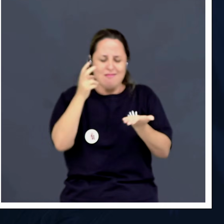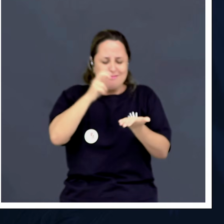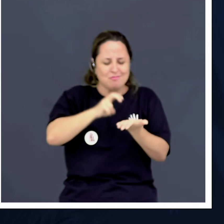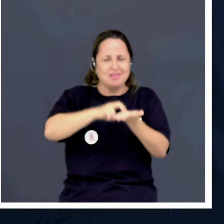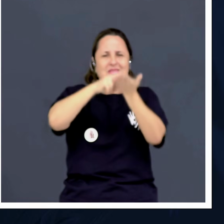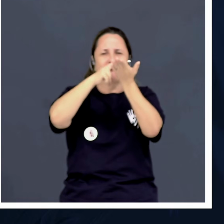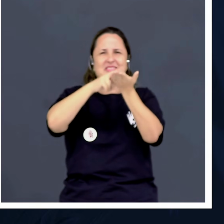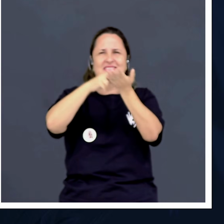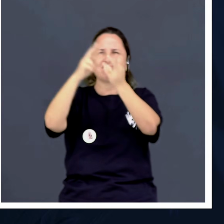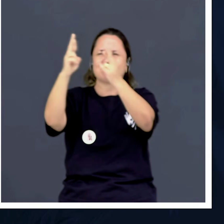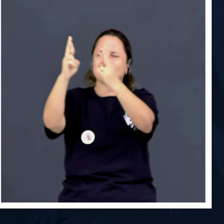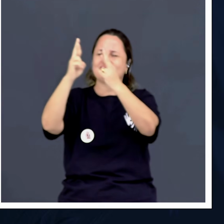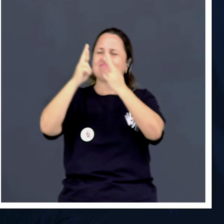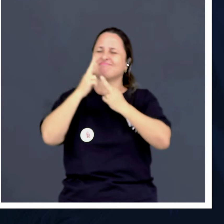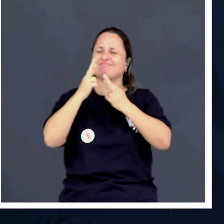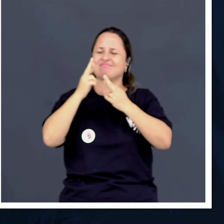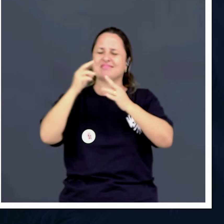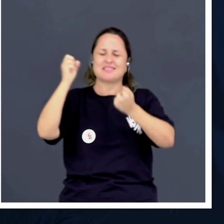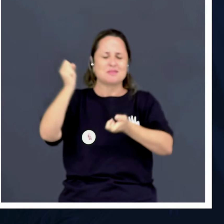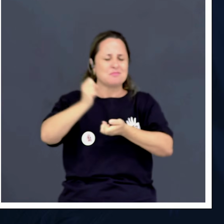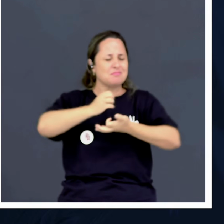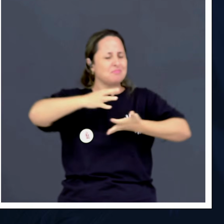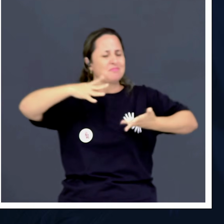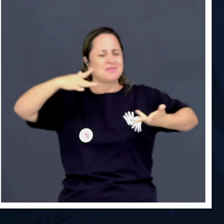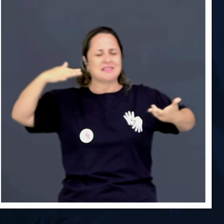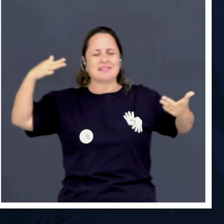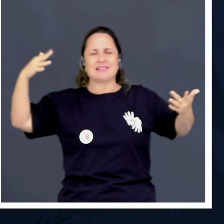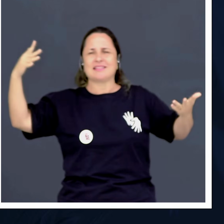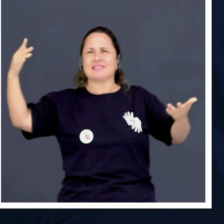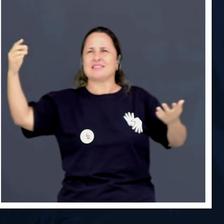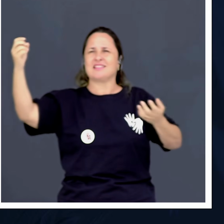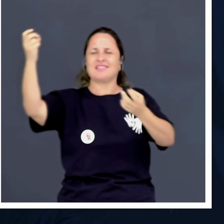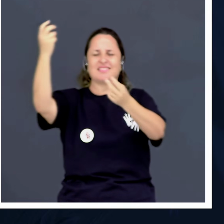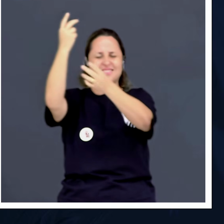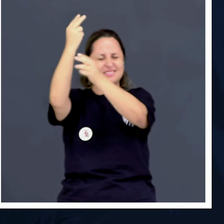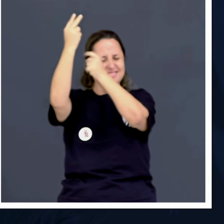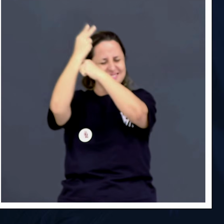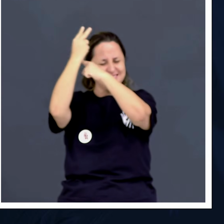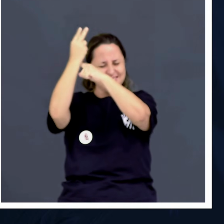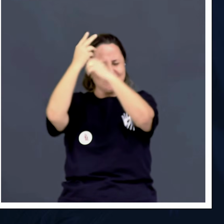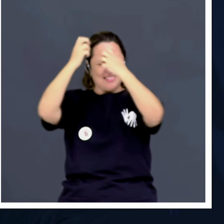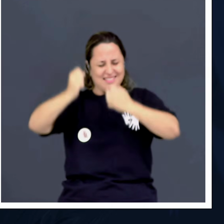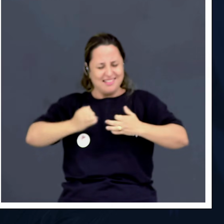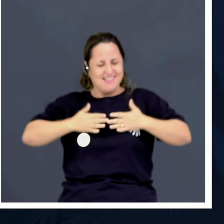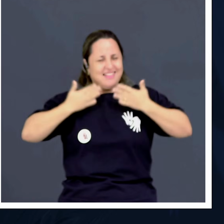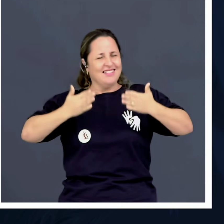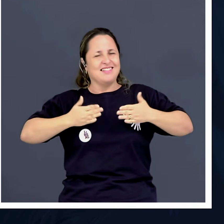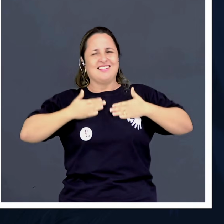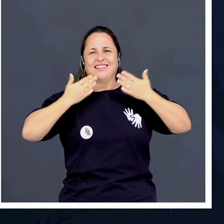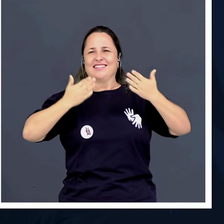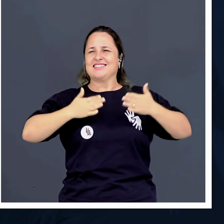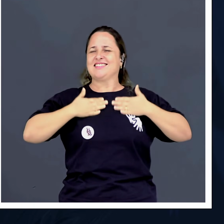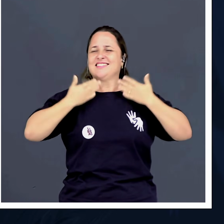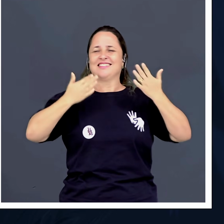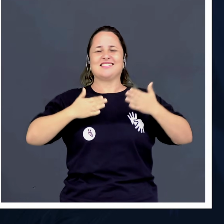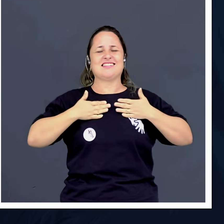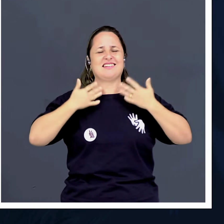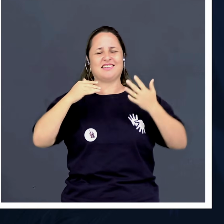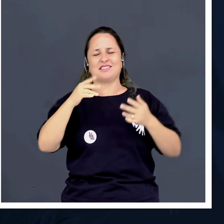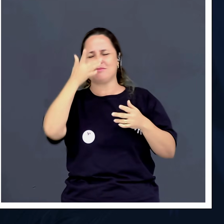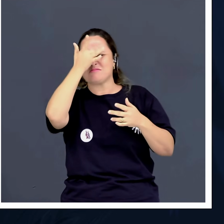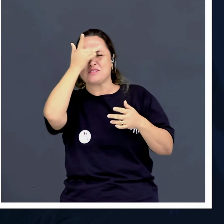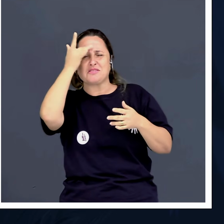realiza milagres. Traga ânimo ao desanimado, Pai. Resposta ao que procura, alegria para o que está